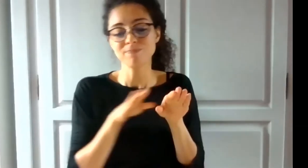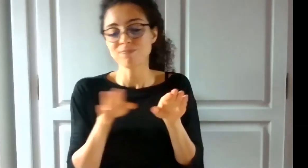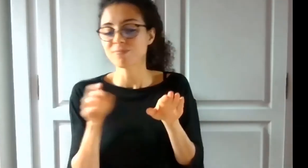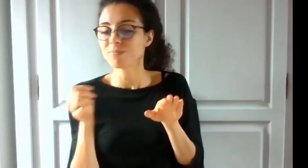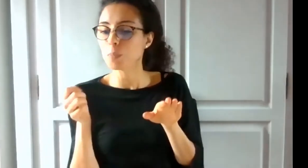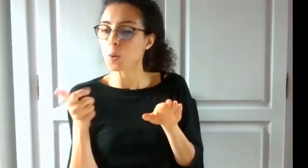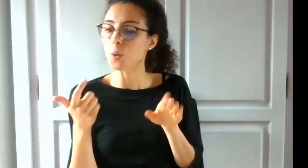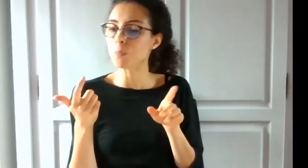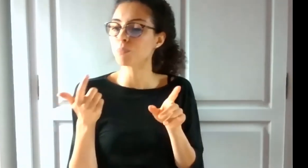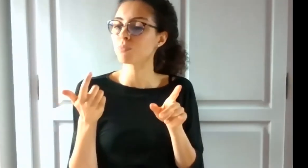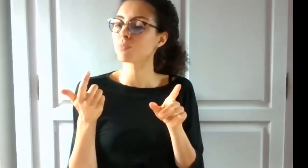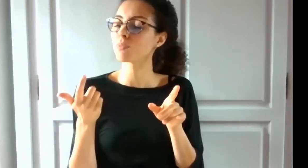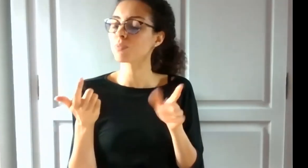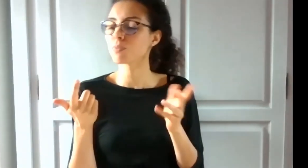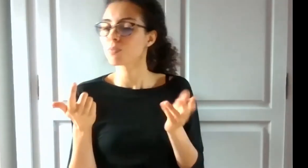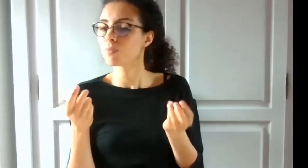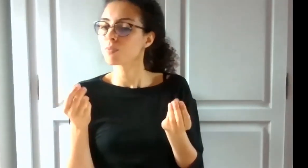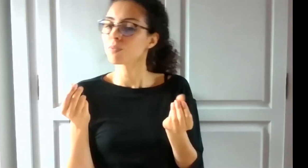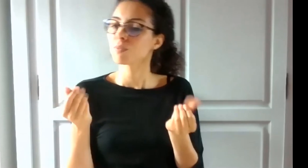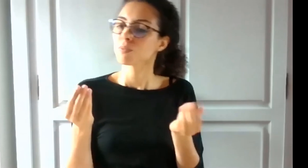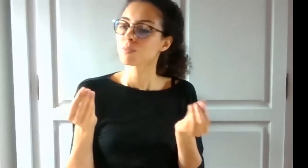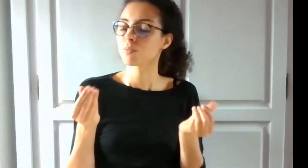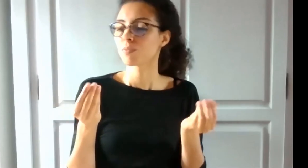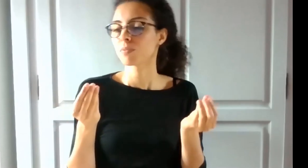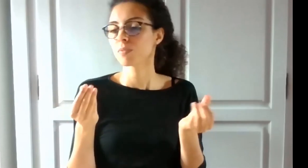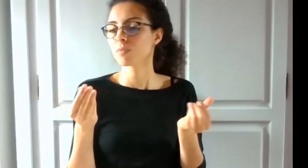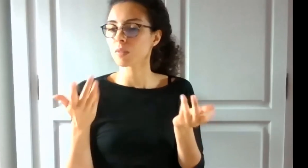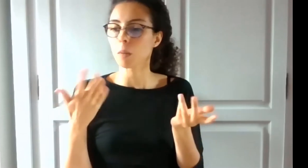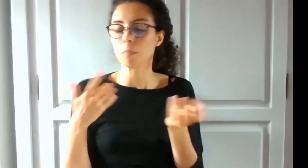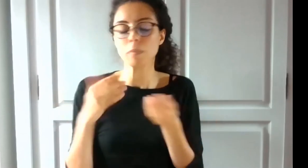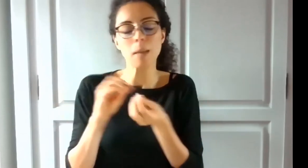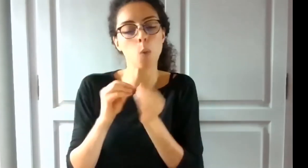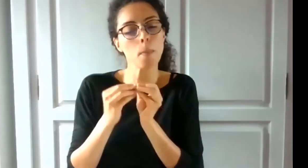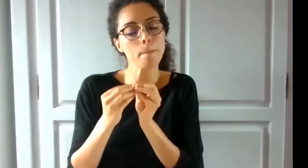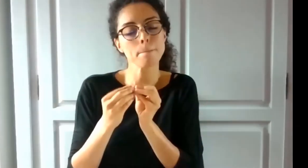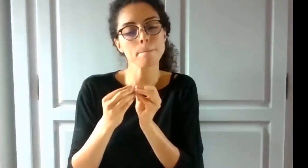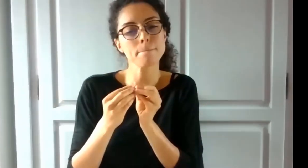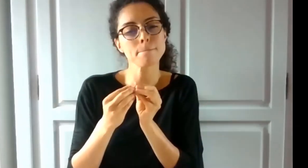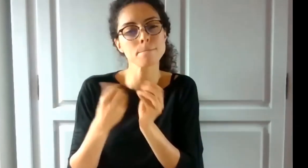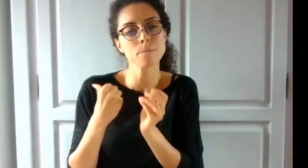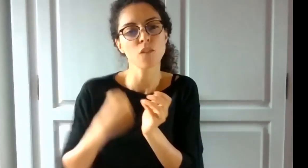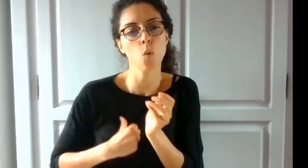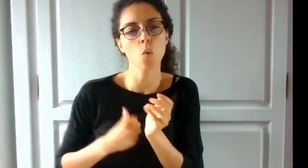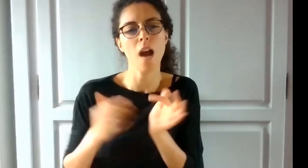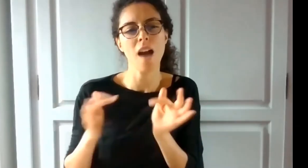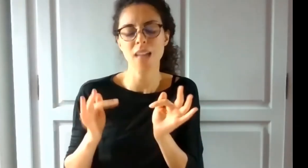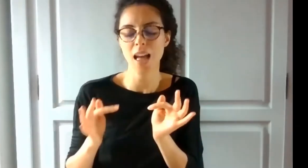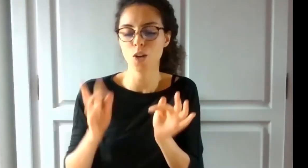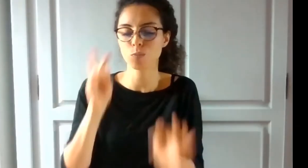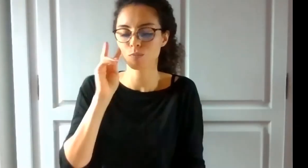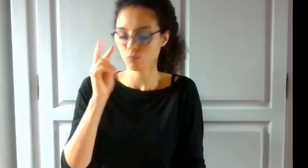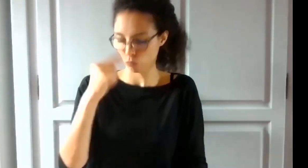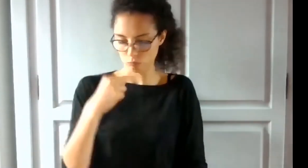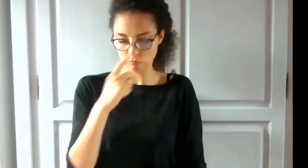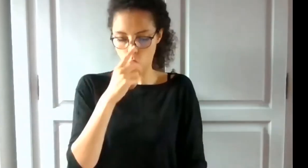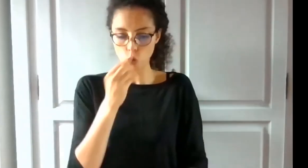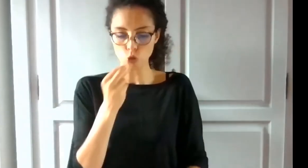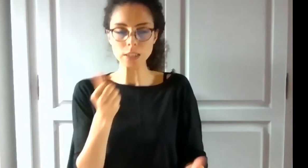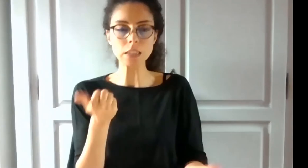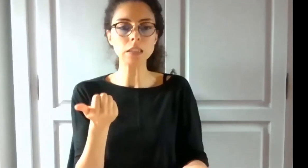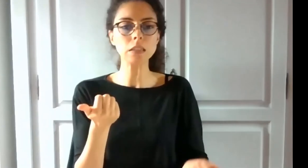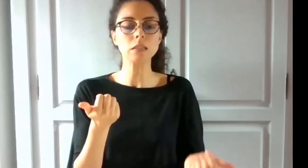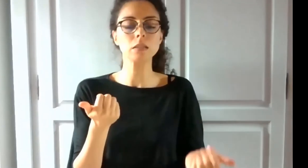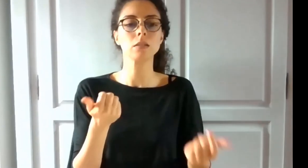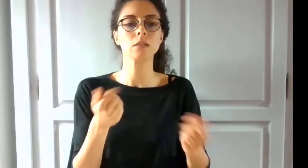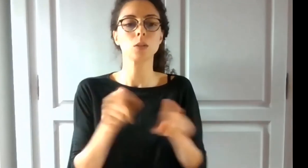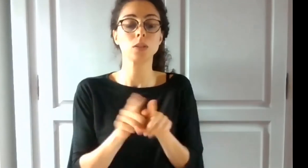des dynamiques qui peuvent être parfois accrues, notamment sur le ressenti, le vécu, et parfois